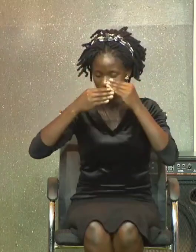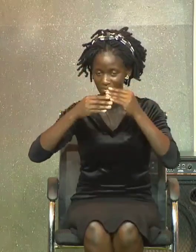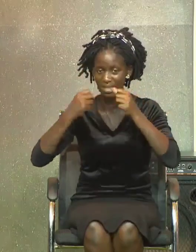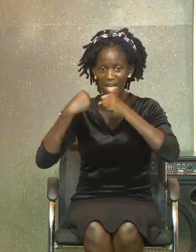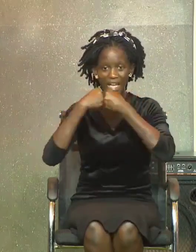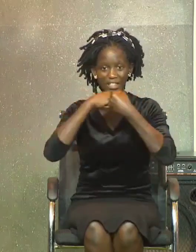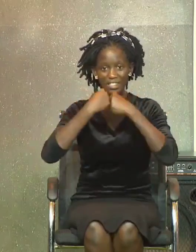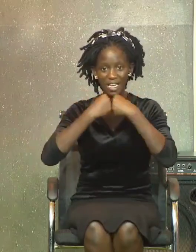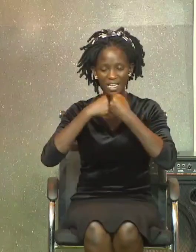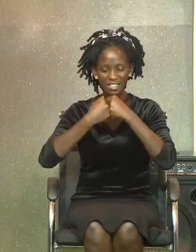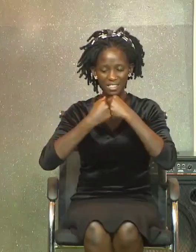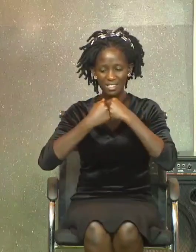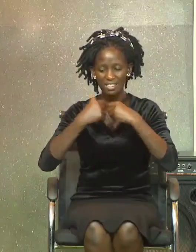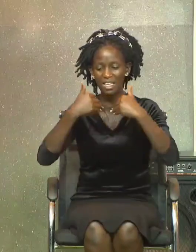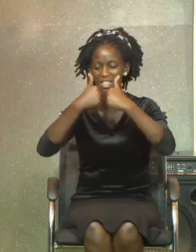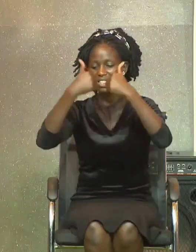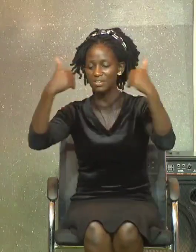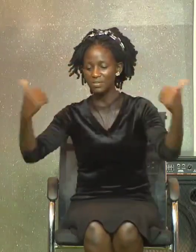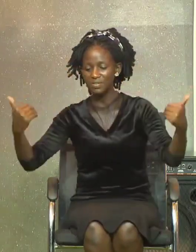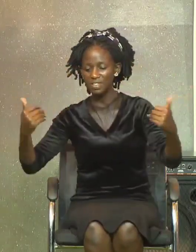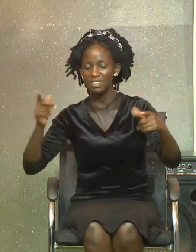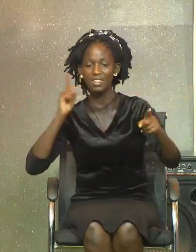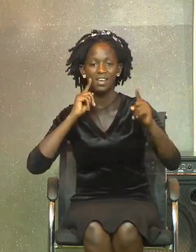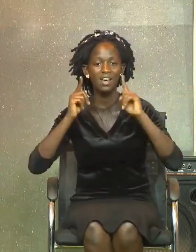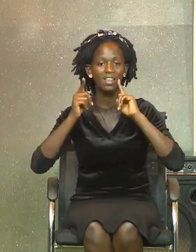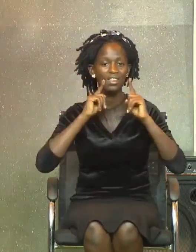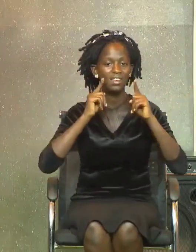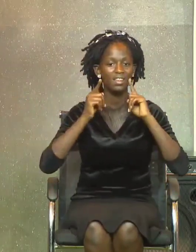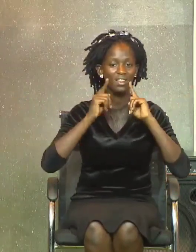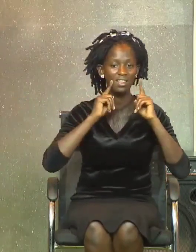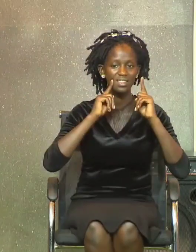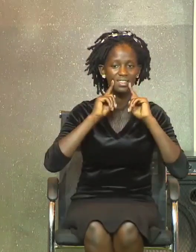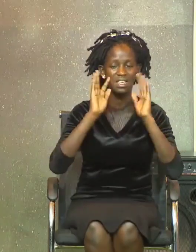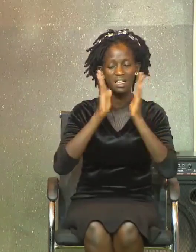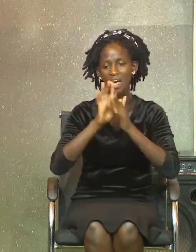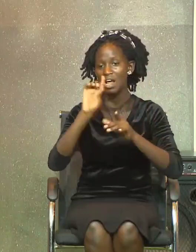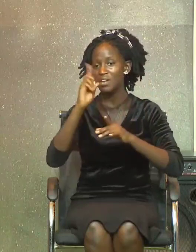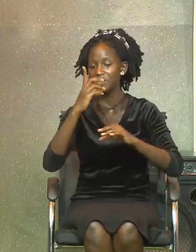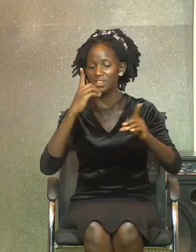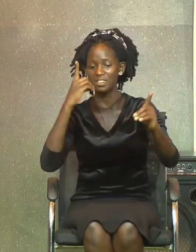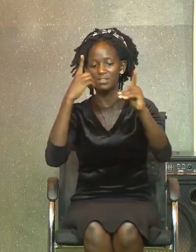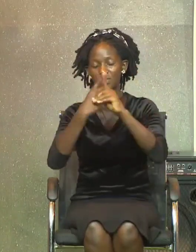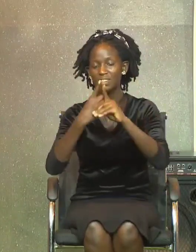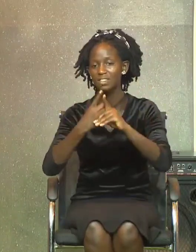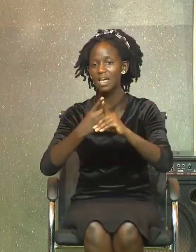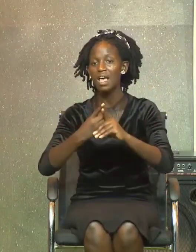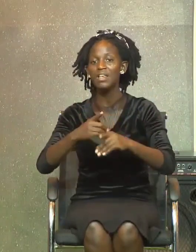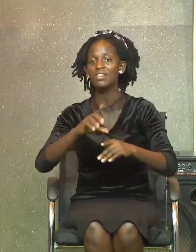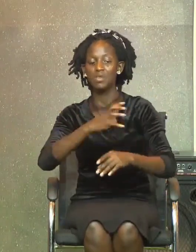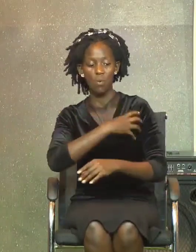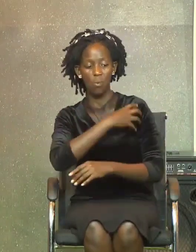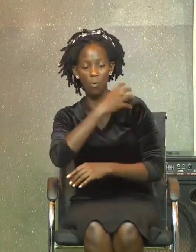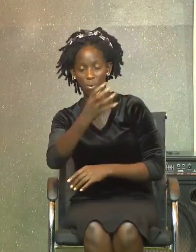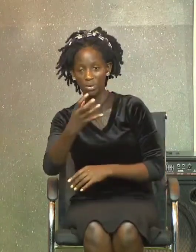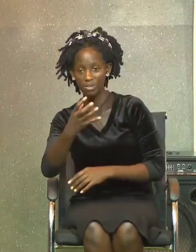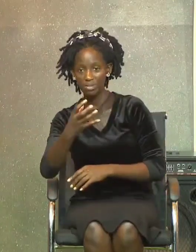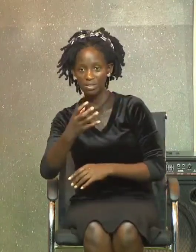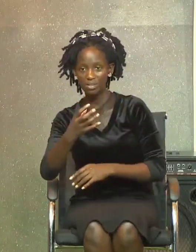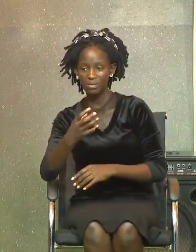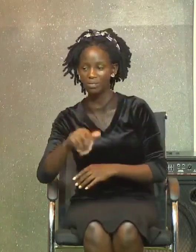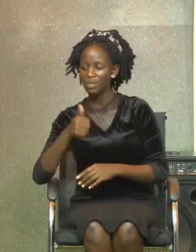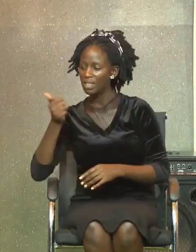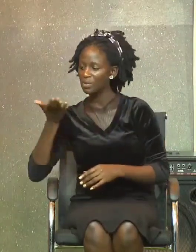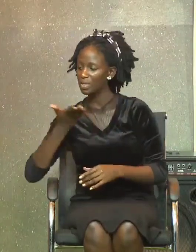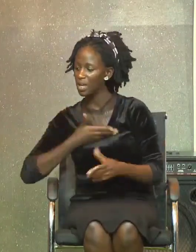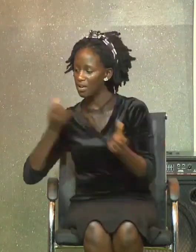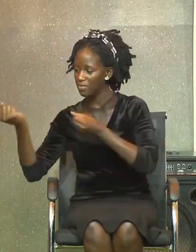kyebisoomooza byawula bwawuzi langi nti ojja kusanga ebisoomooza abagagga buli omu kubeera nadda embono